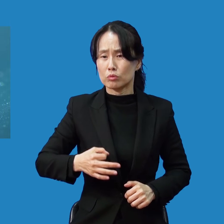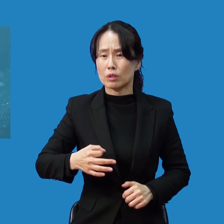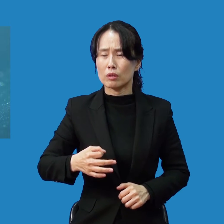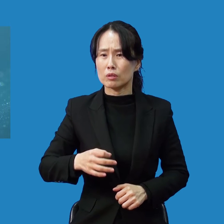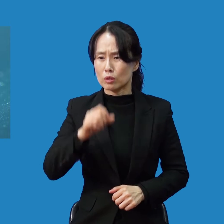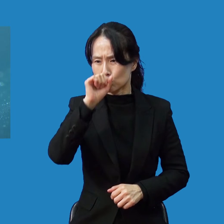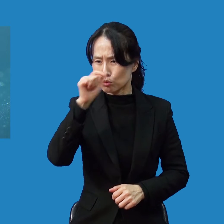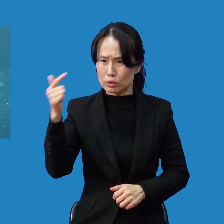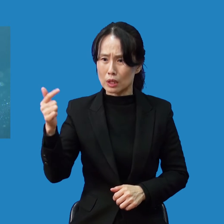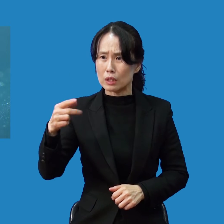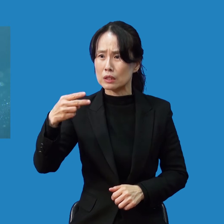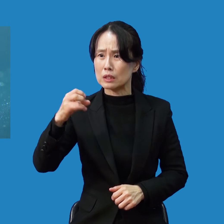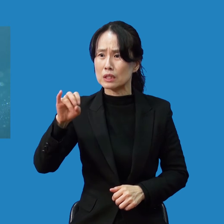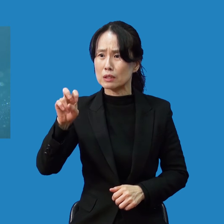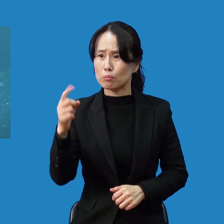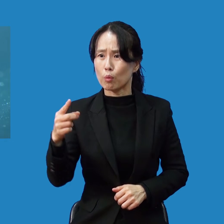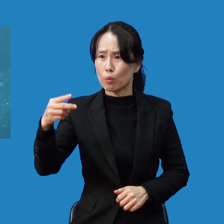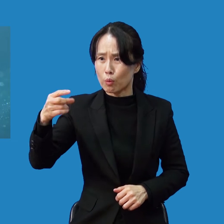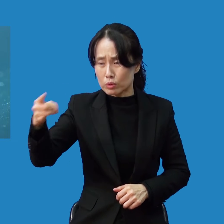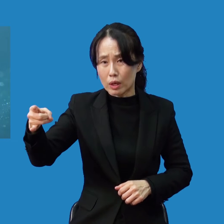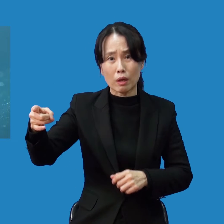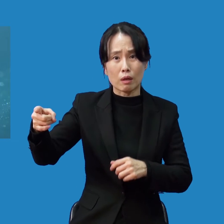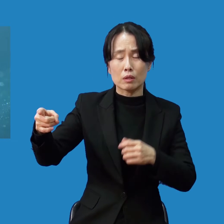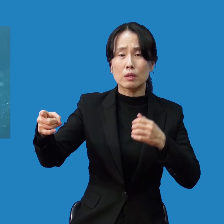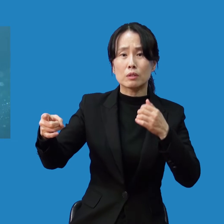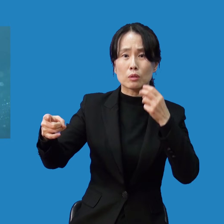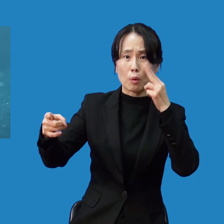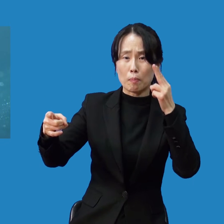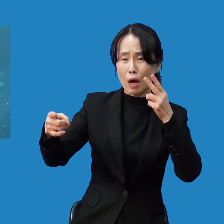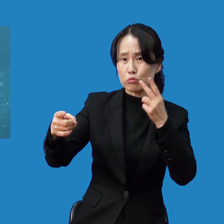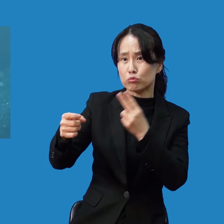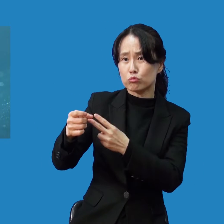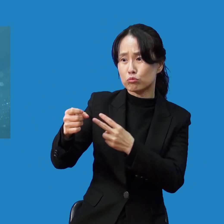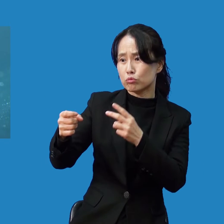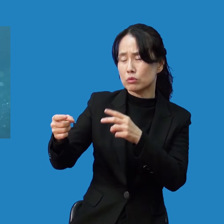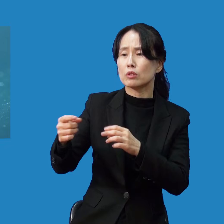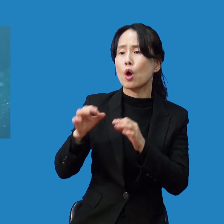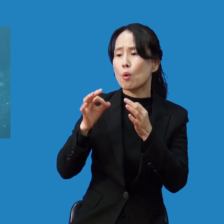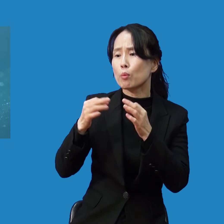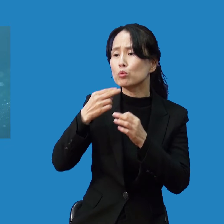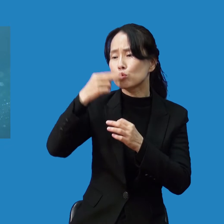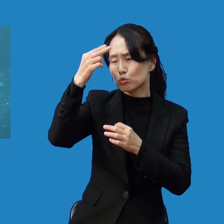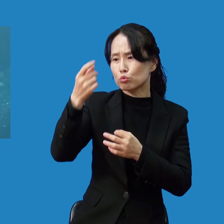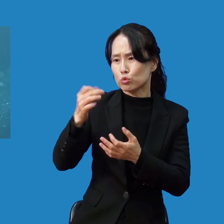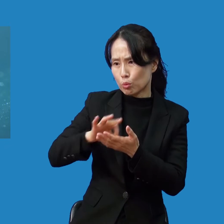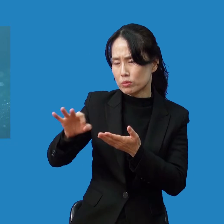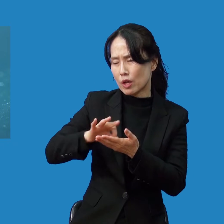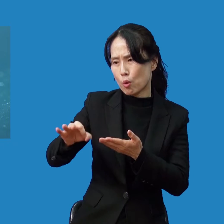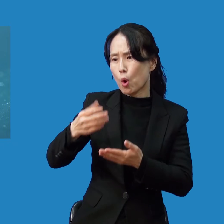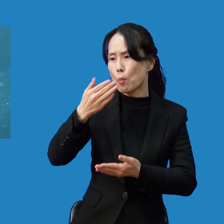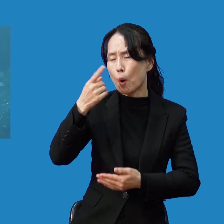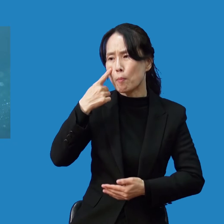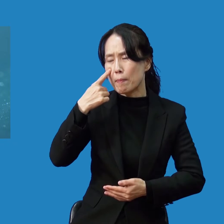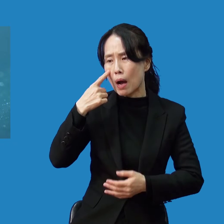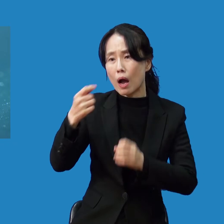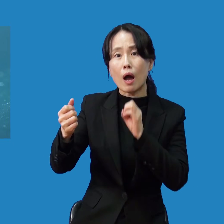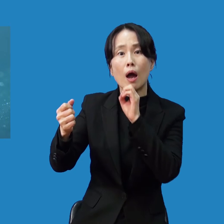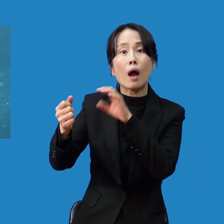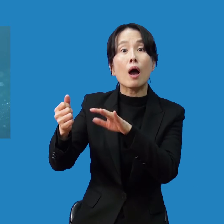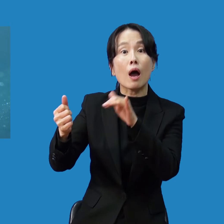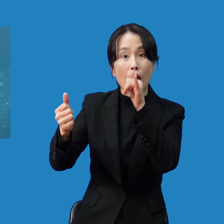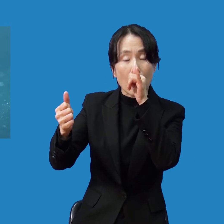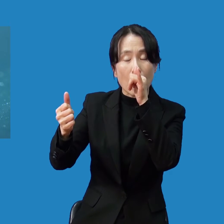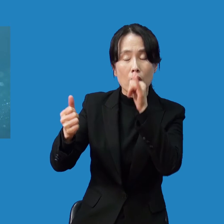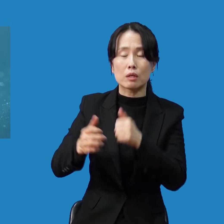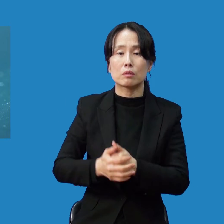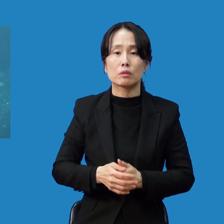향해서 바울 사도는 그 포도주를 조금씩 쓰라고 그렇게 얘기를 했습니다. 담배에 대해서는